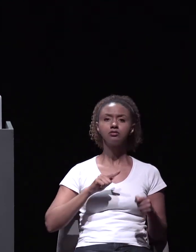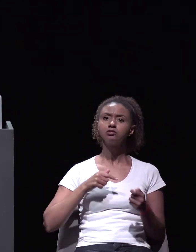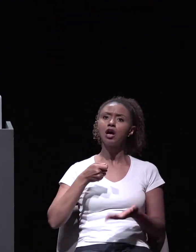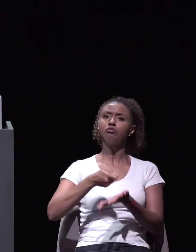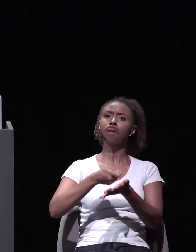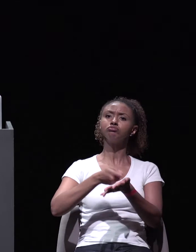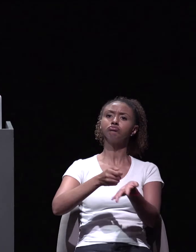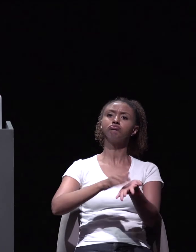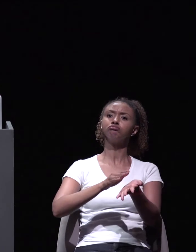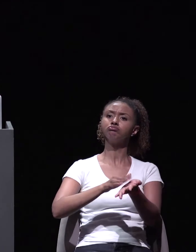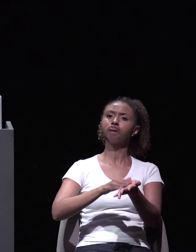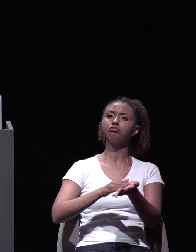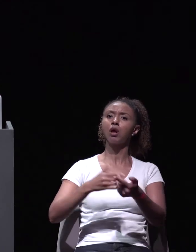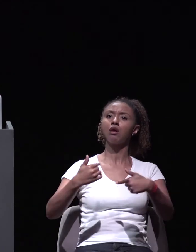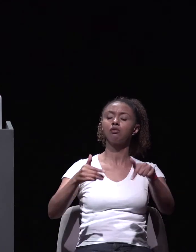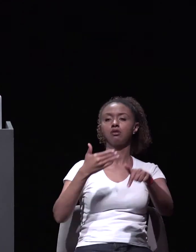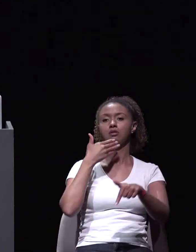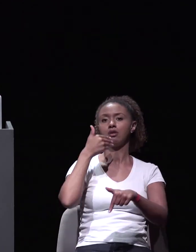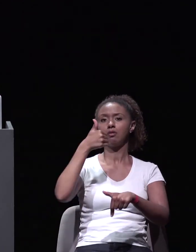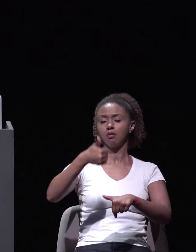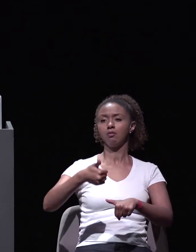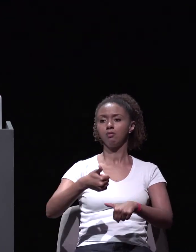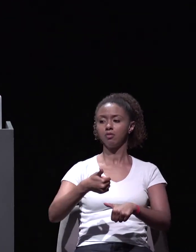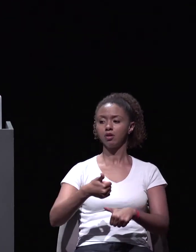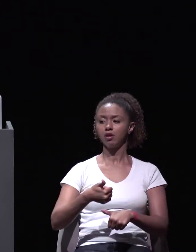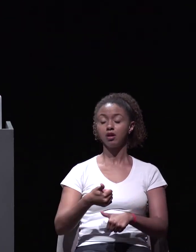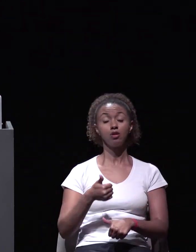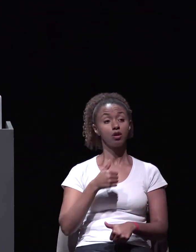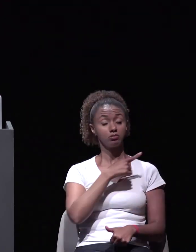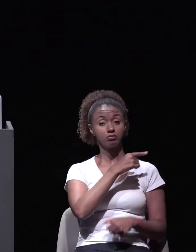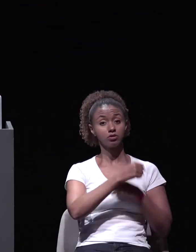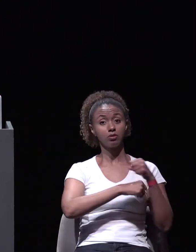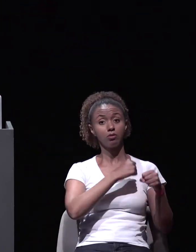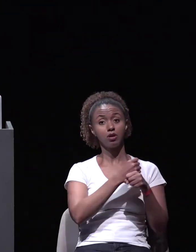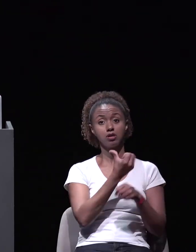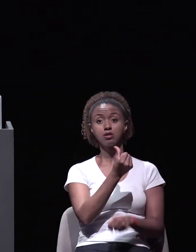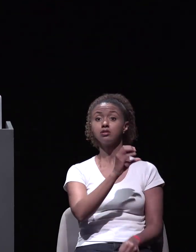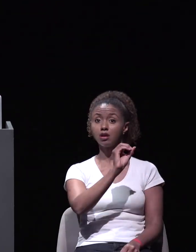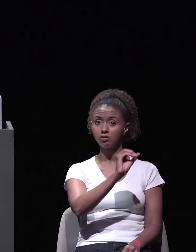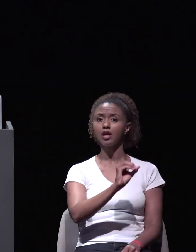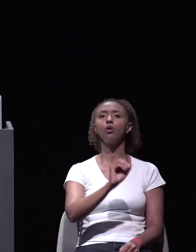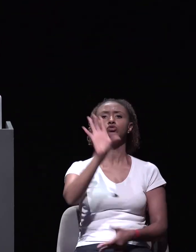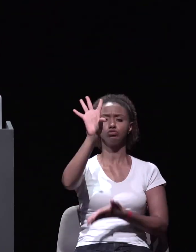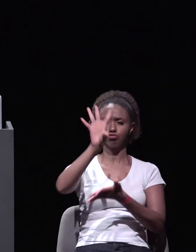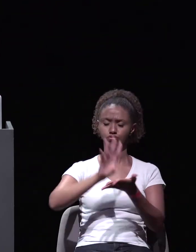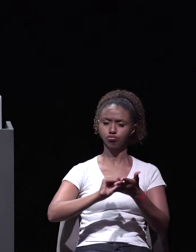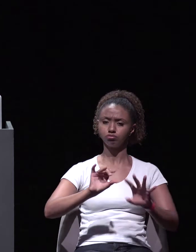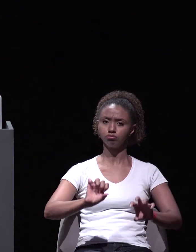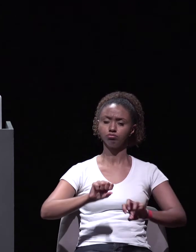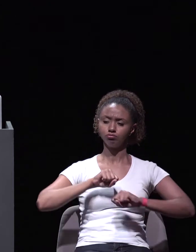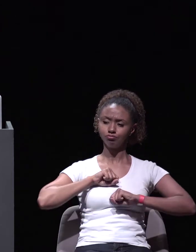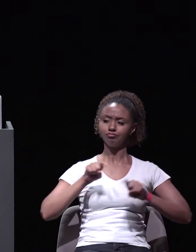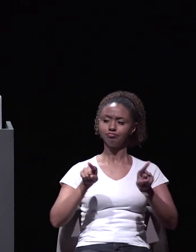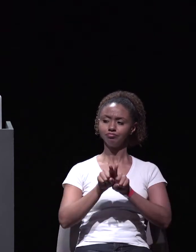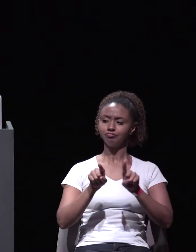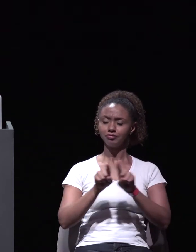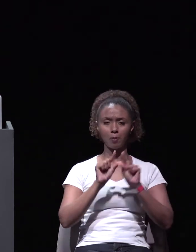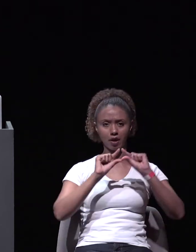trabalho incorporam também, em 68, essa frase dentro das suas manifestações,